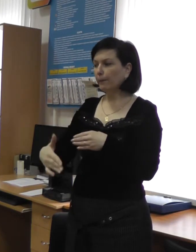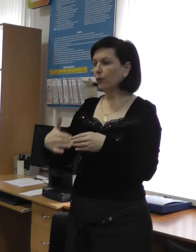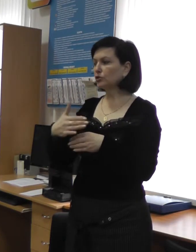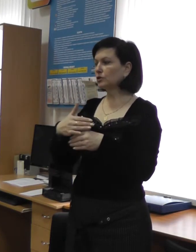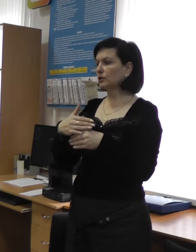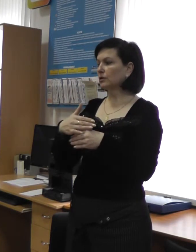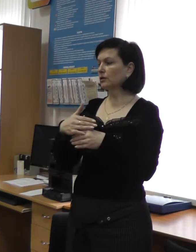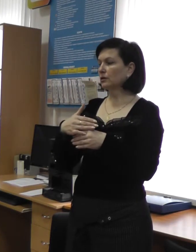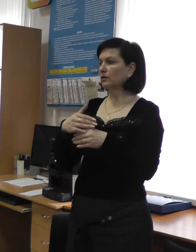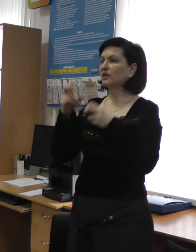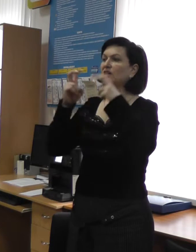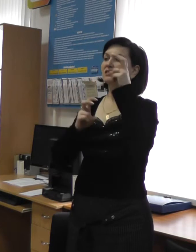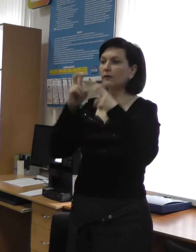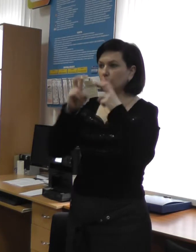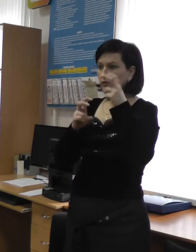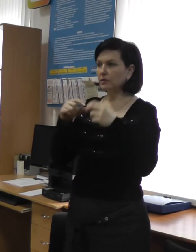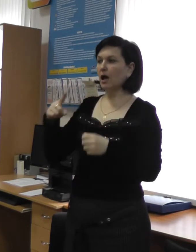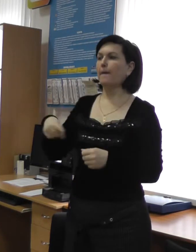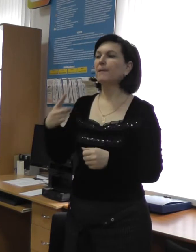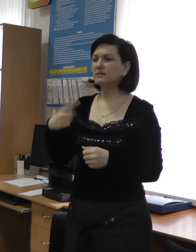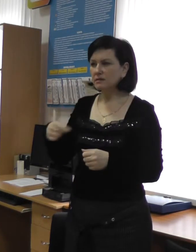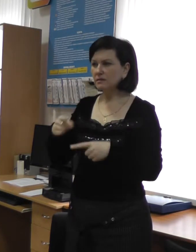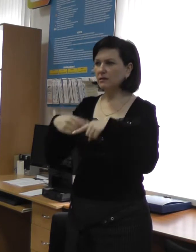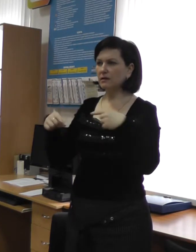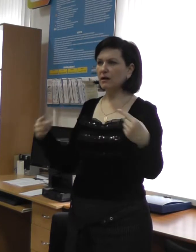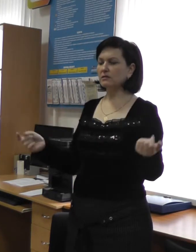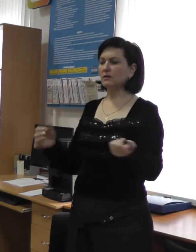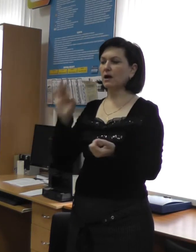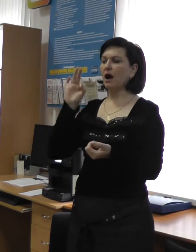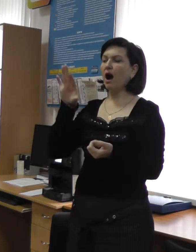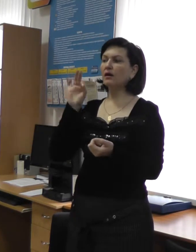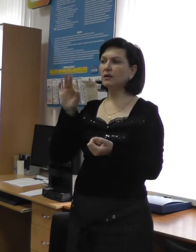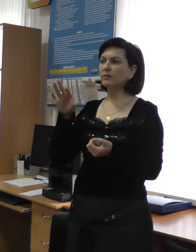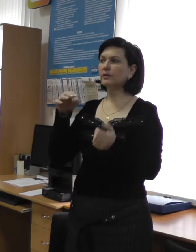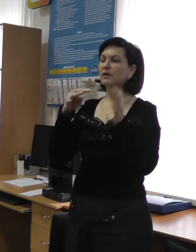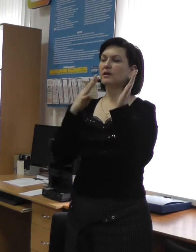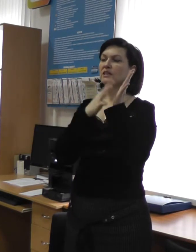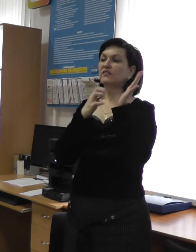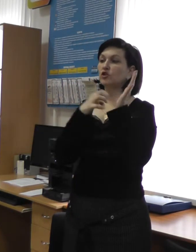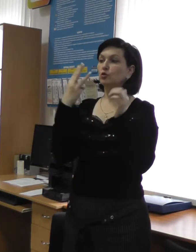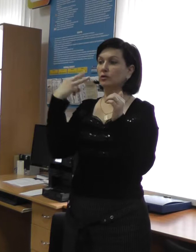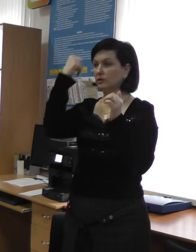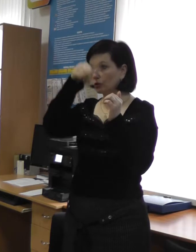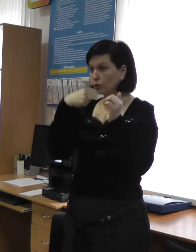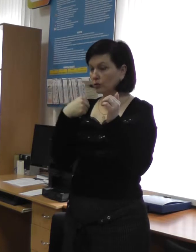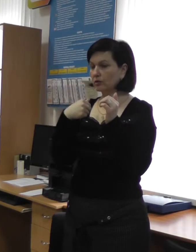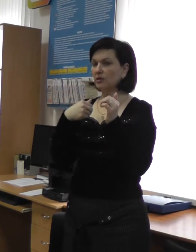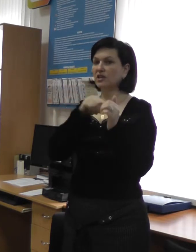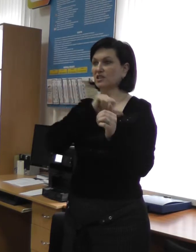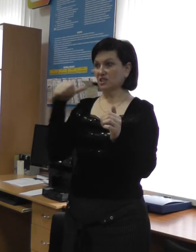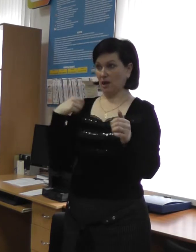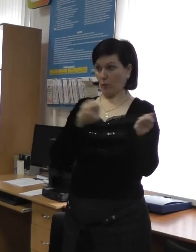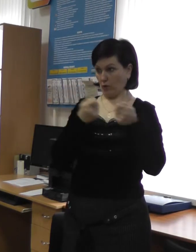электроэнергия приходит на заводы и в мастерские. А в октябре 1903 года губернатор сам включил рубильник